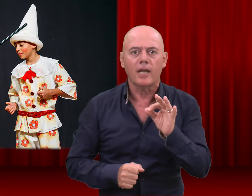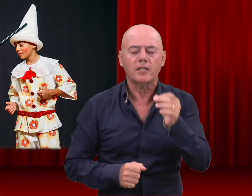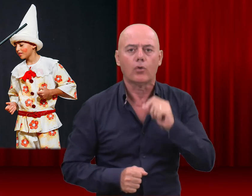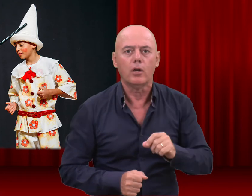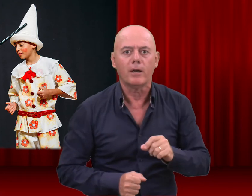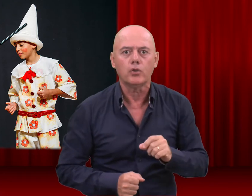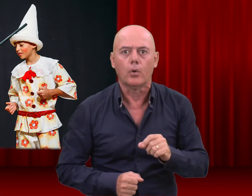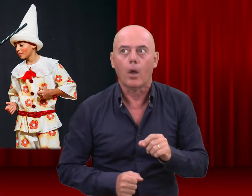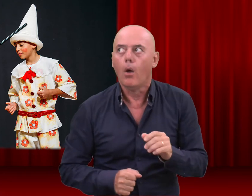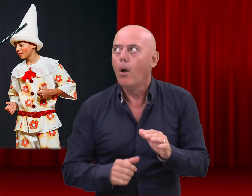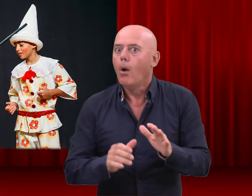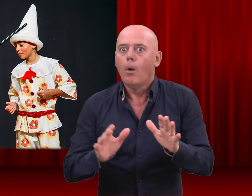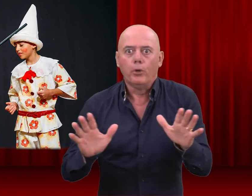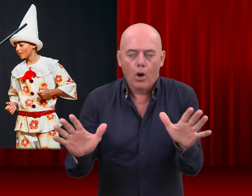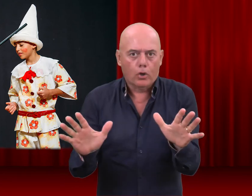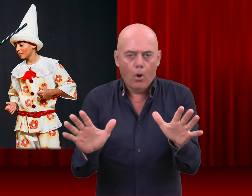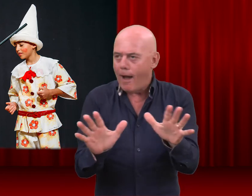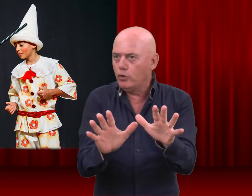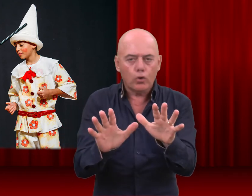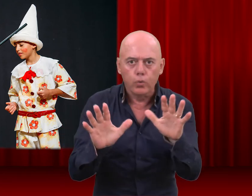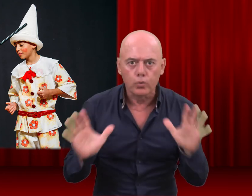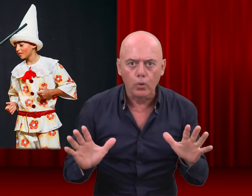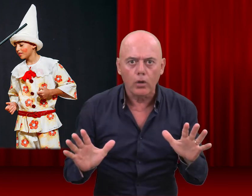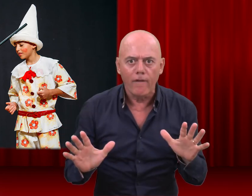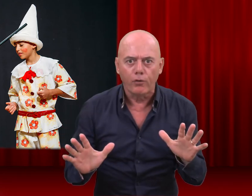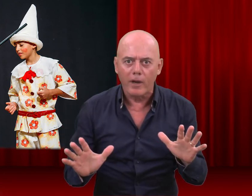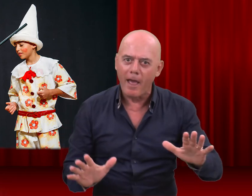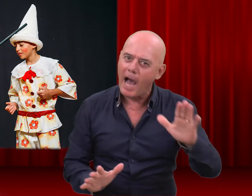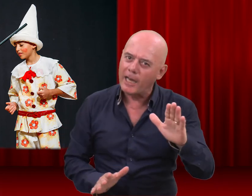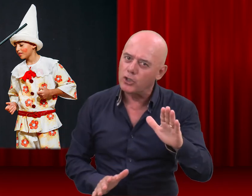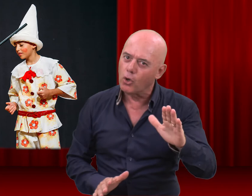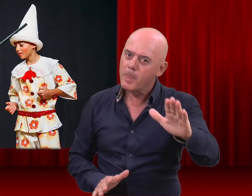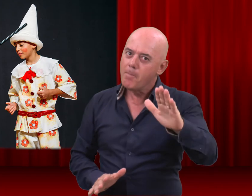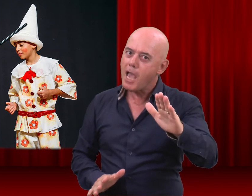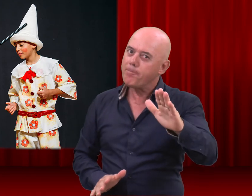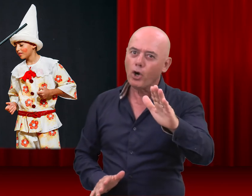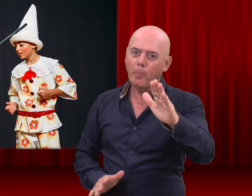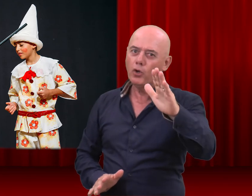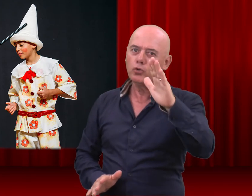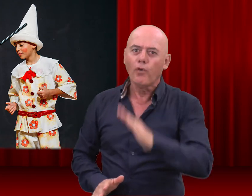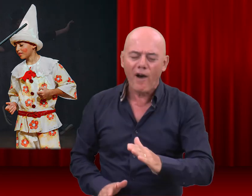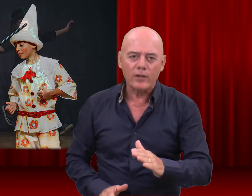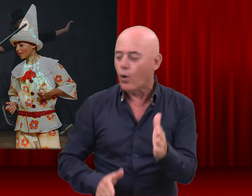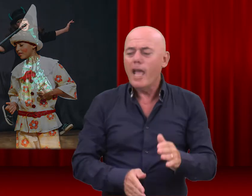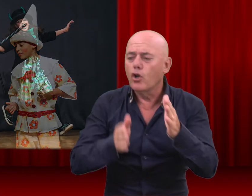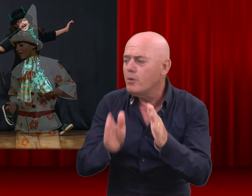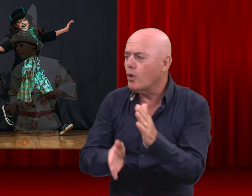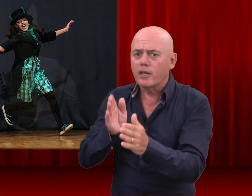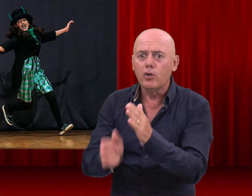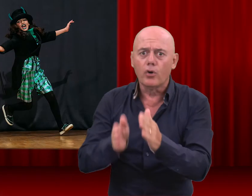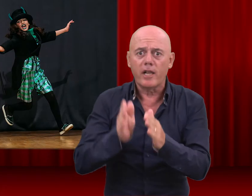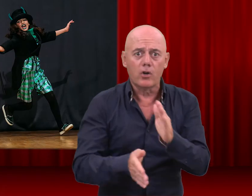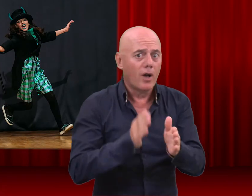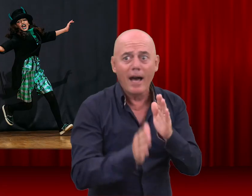colpetto in testa con il bastone. Pinocchio andò su tutte le furie. Adesso mi hai proprio stufato e